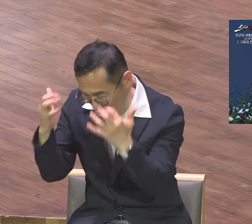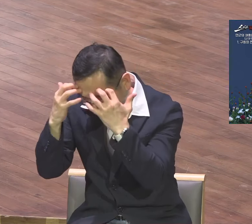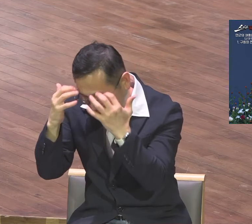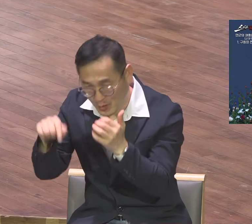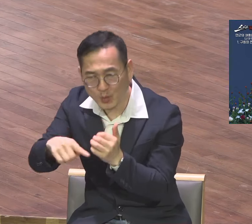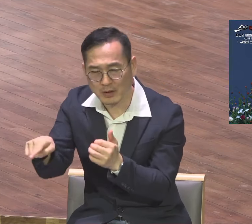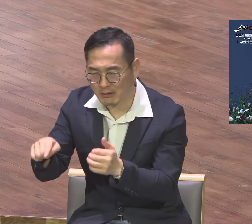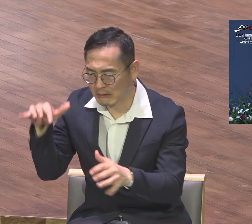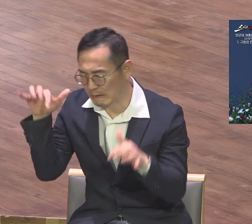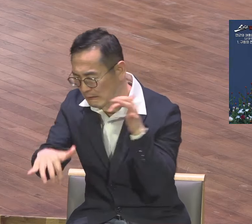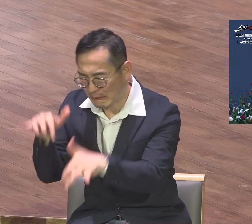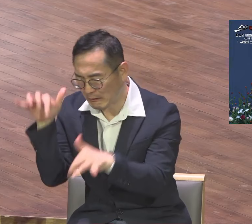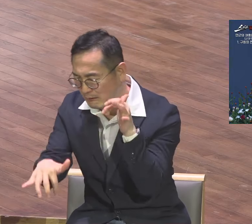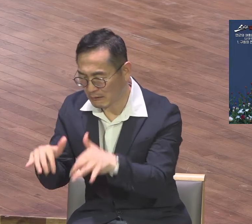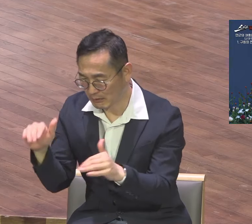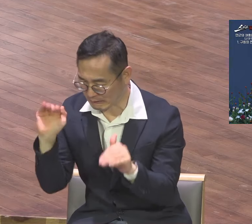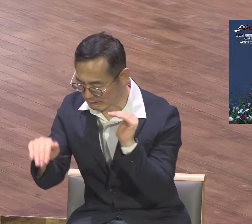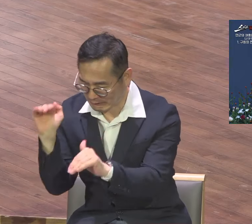그랬어요.